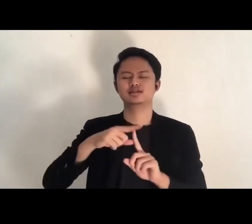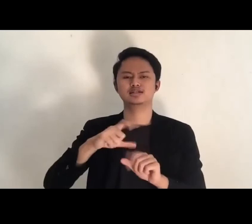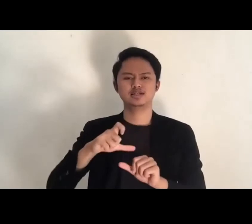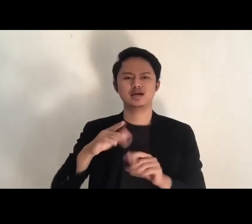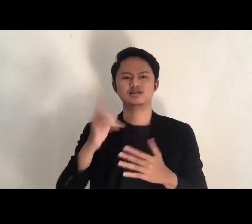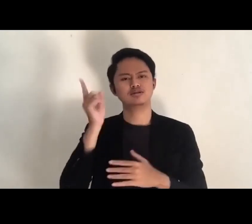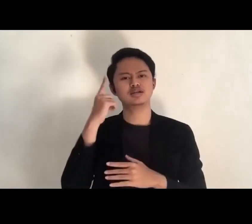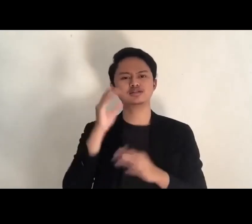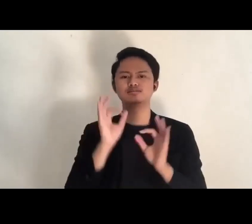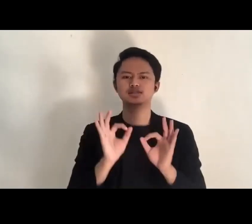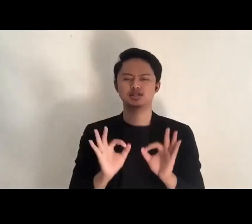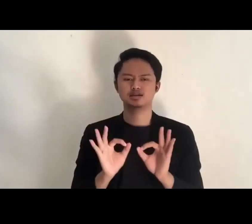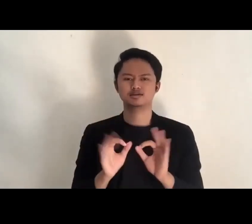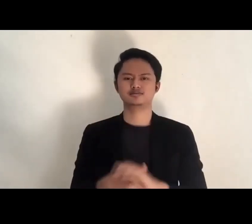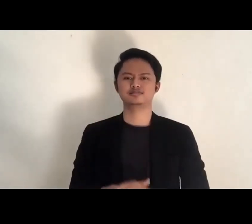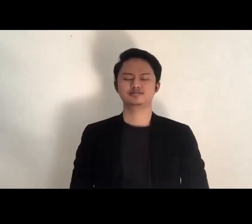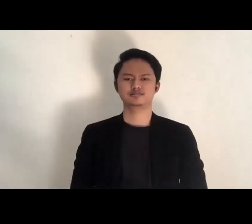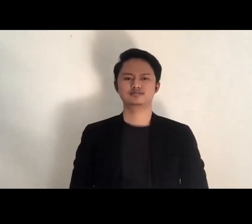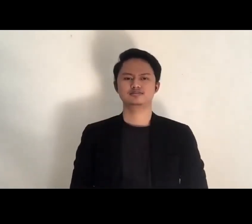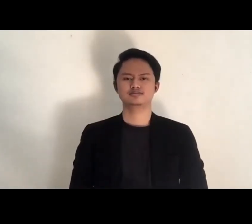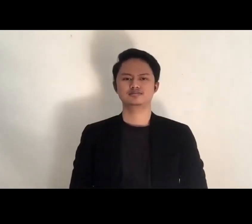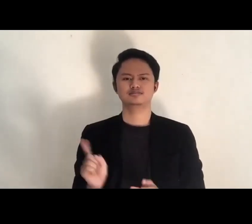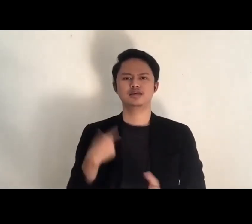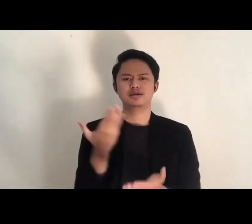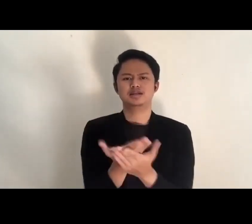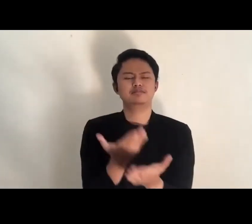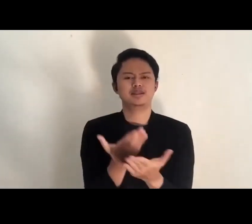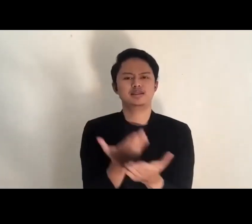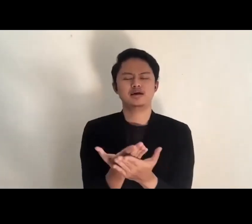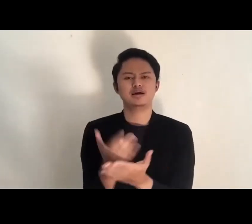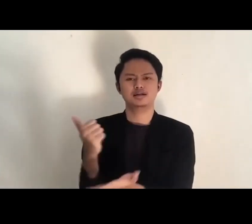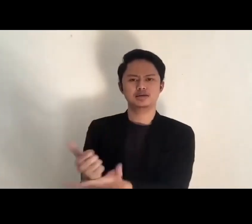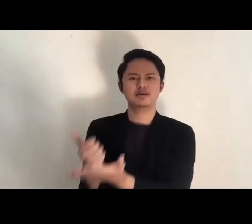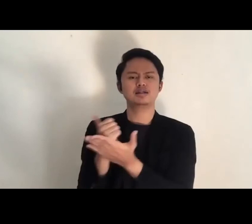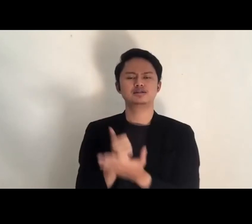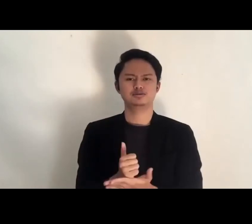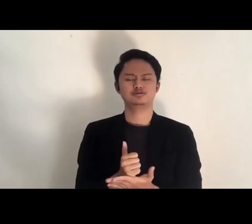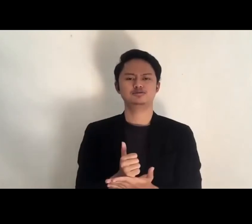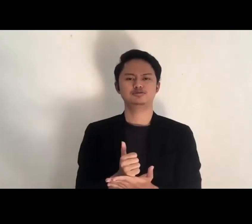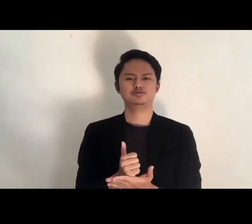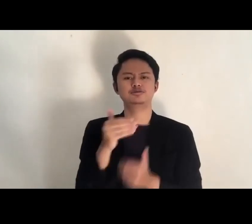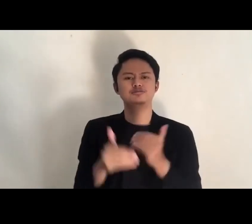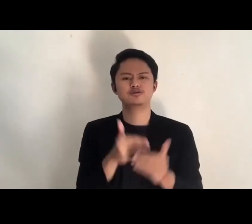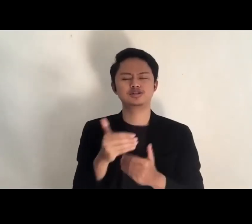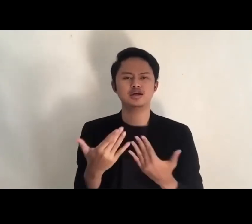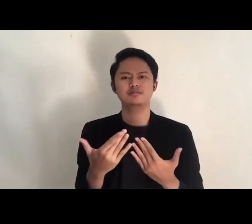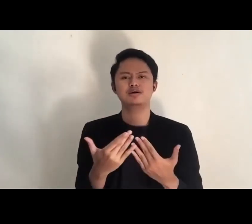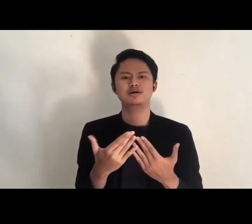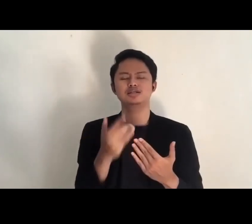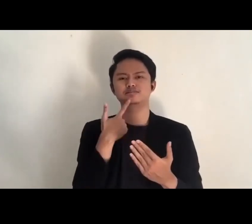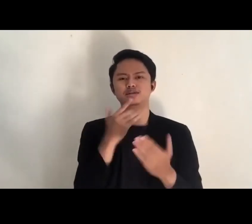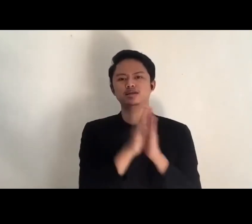Pendidikan, kami dituntun dan dibantu dalam hal menata